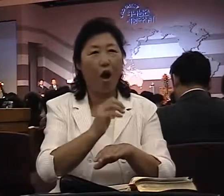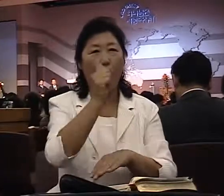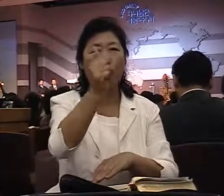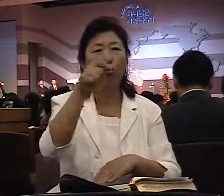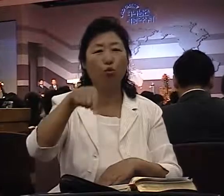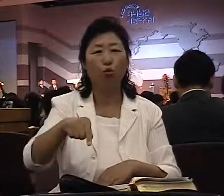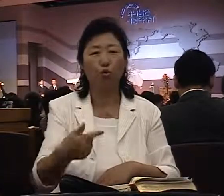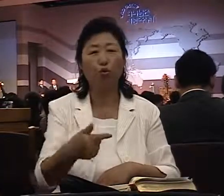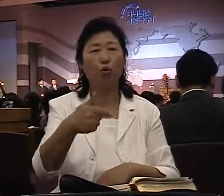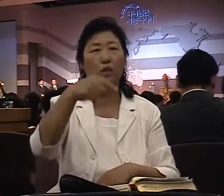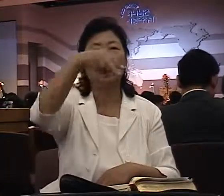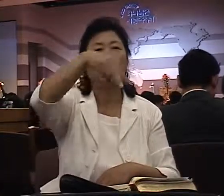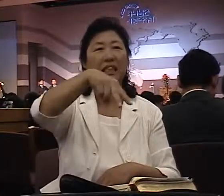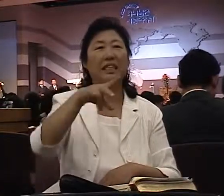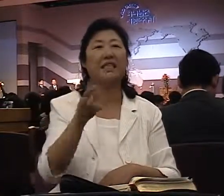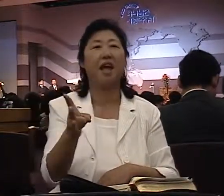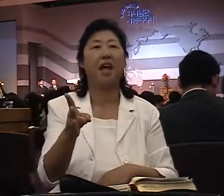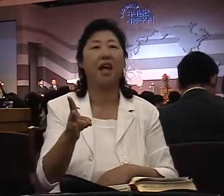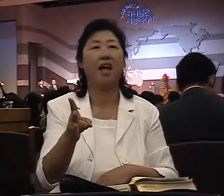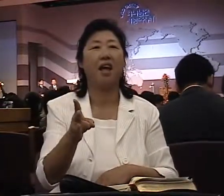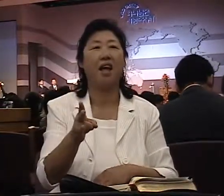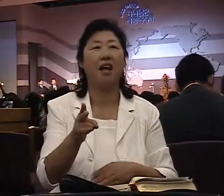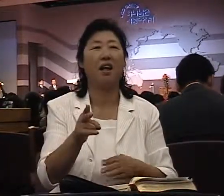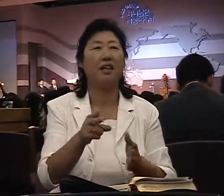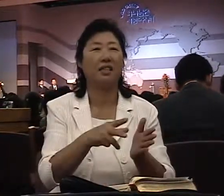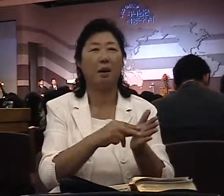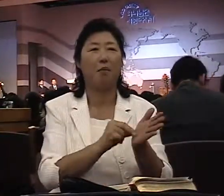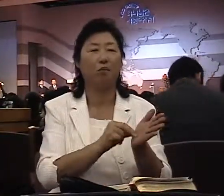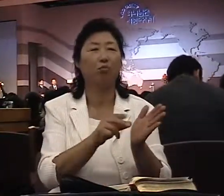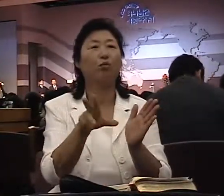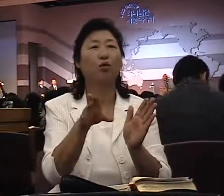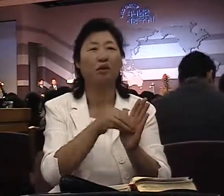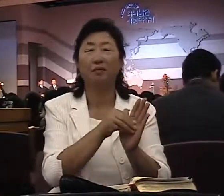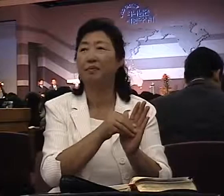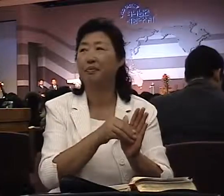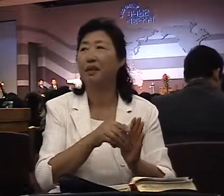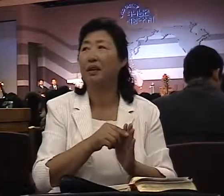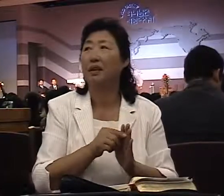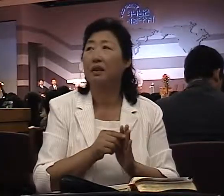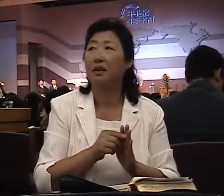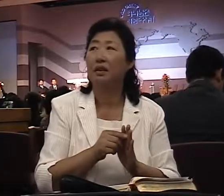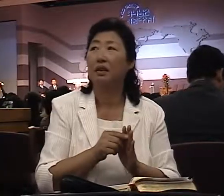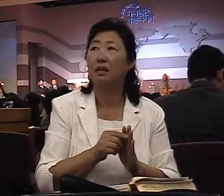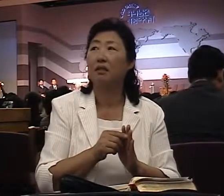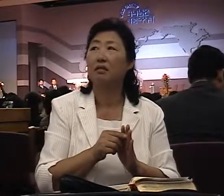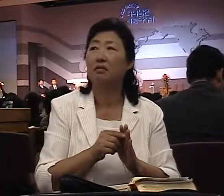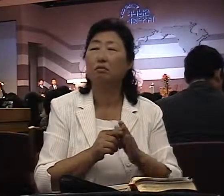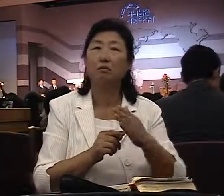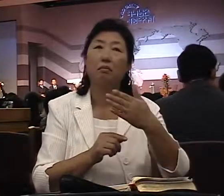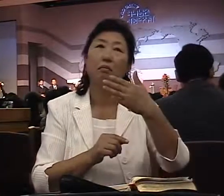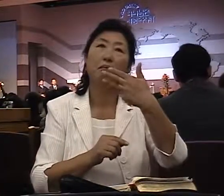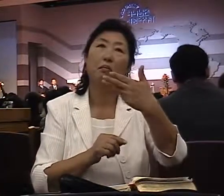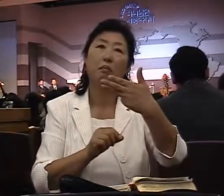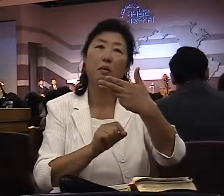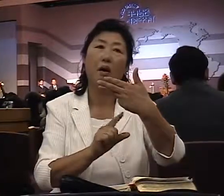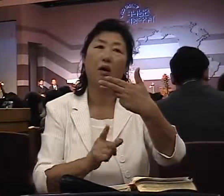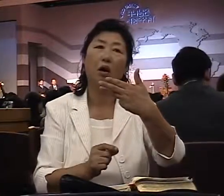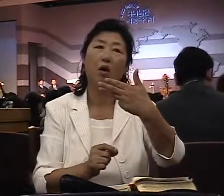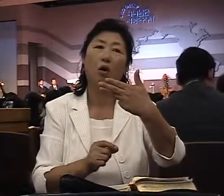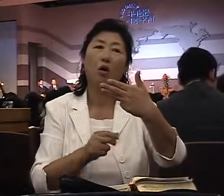준비해 주시면 감사하겠습니다. 지난 9년 8개월 동안 우물가 상담 사역을 섬겨오신